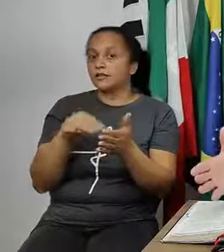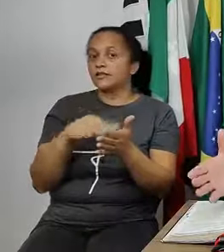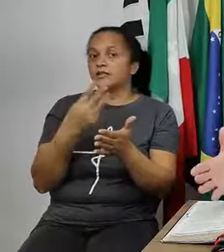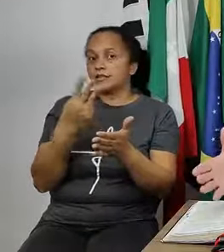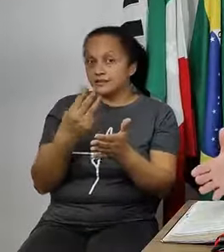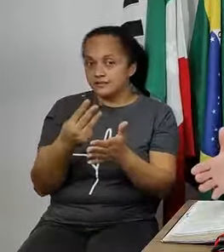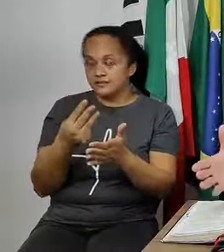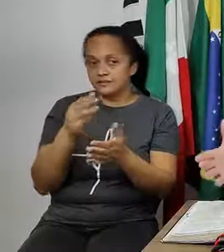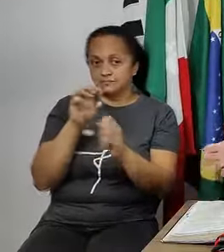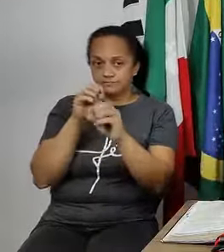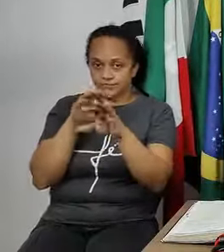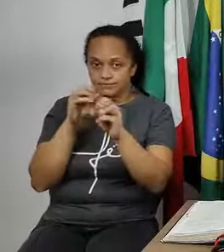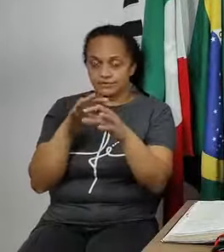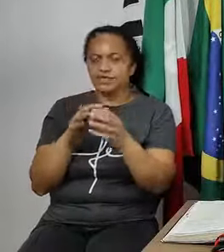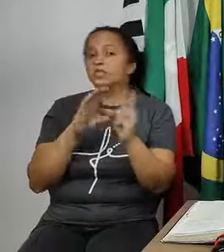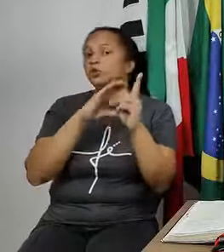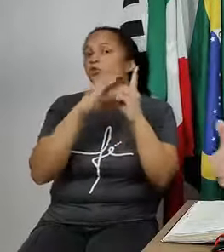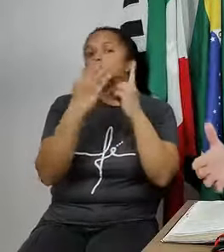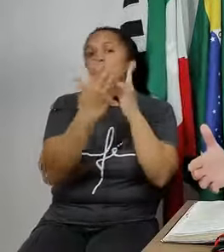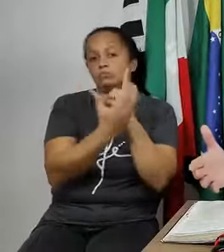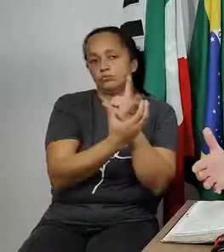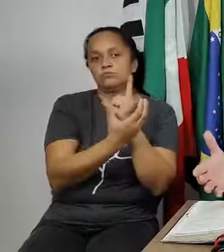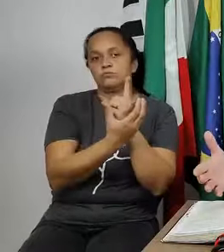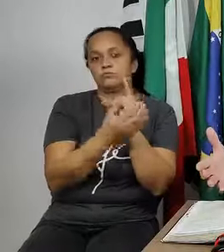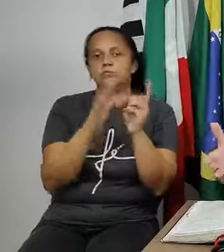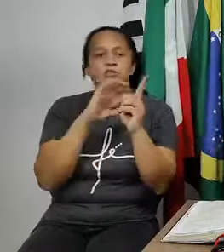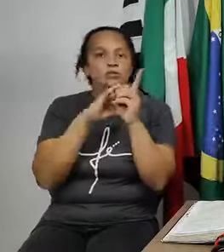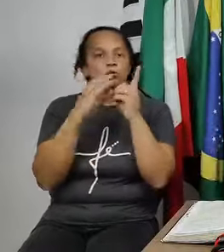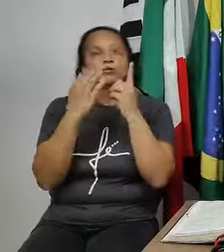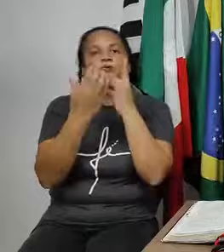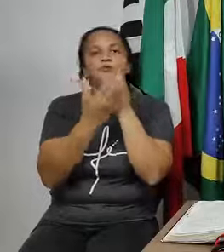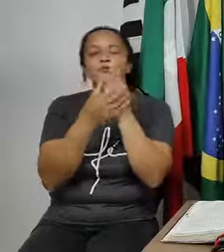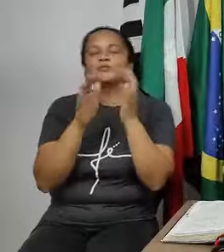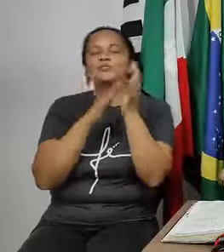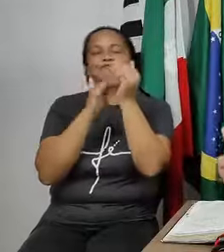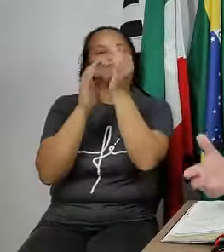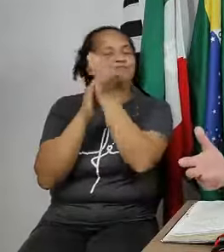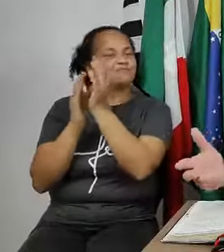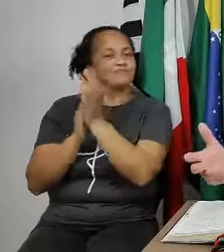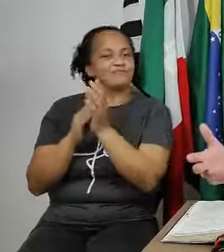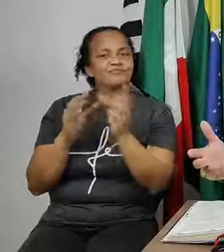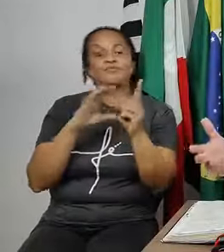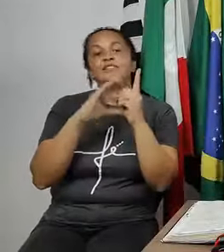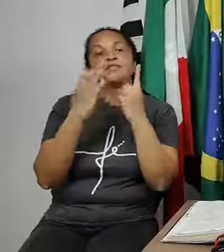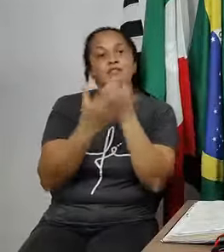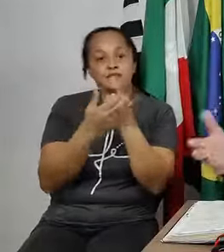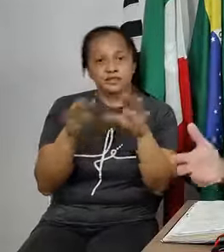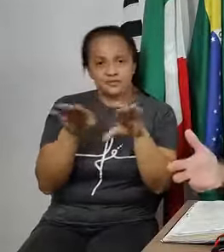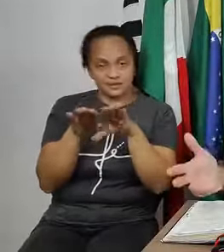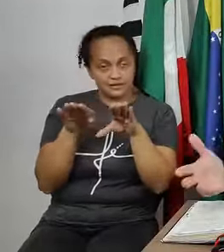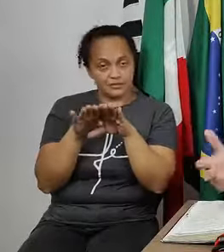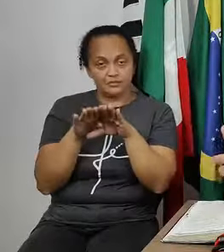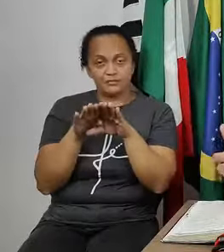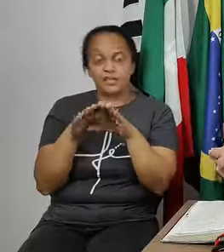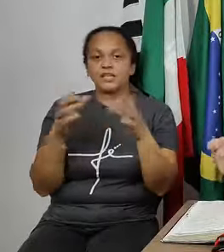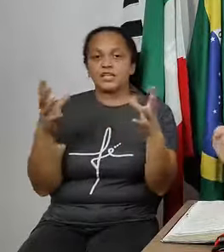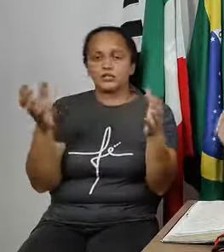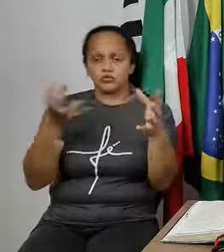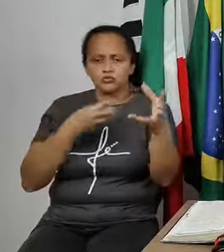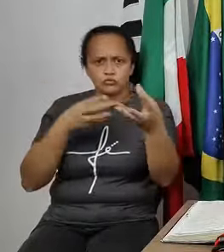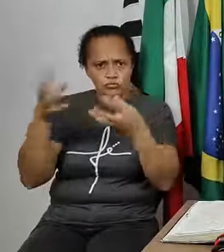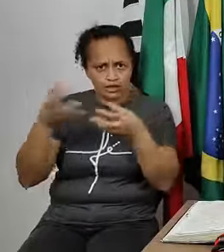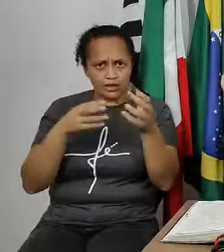culto presencial. Culto de celebração e coleta de alimentos. Nosso trabalho